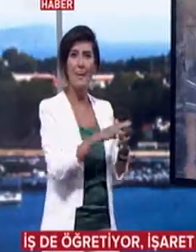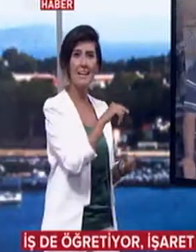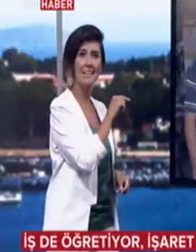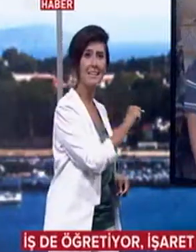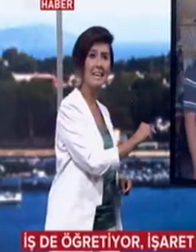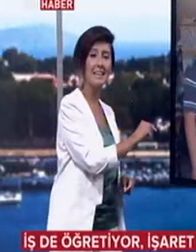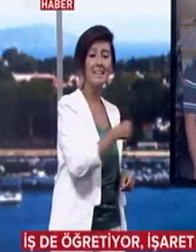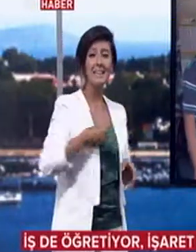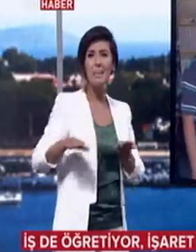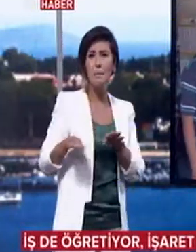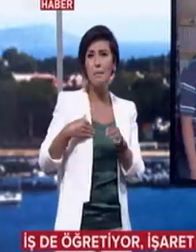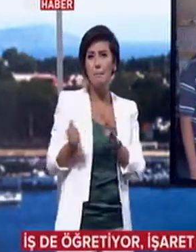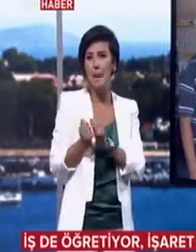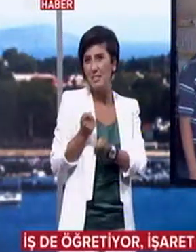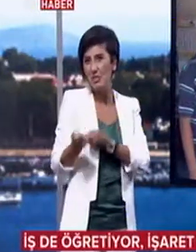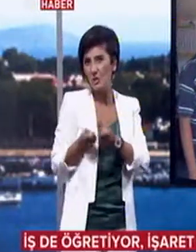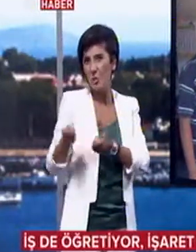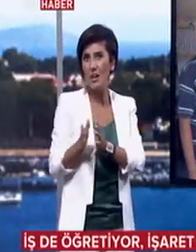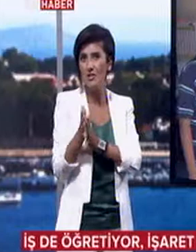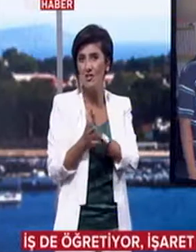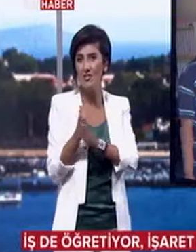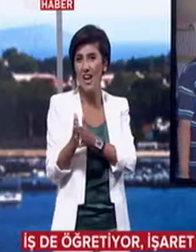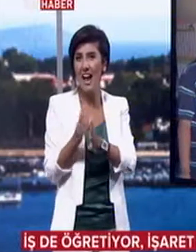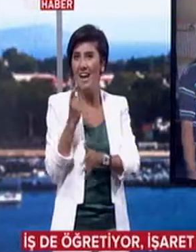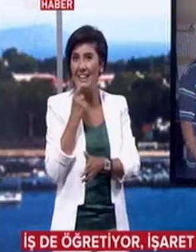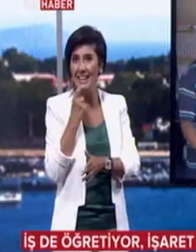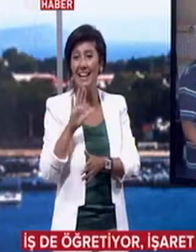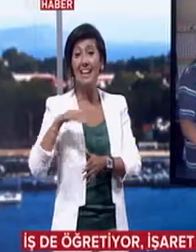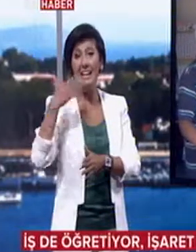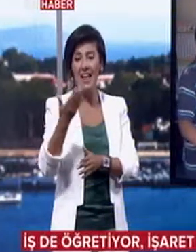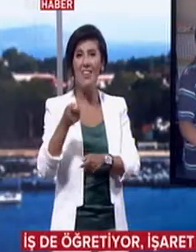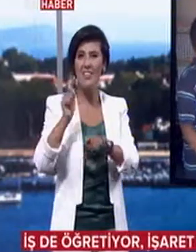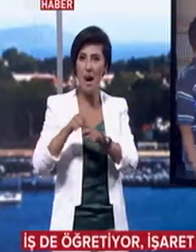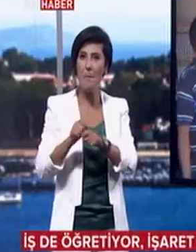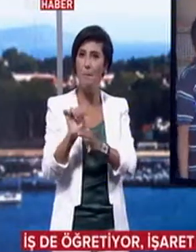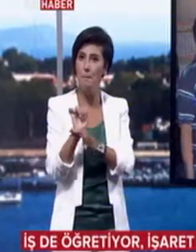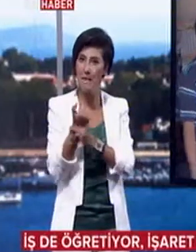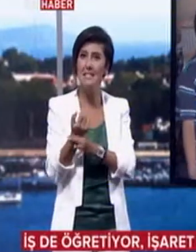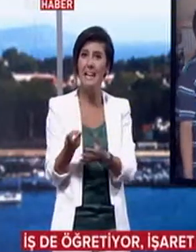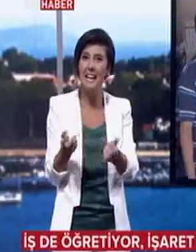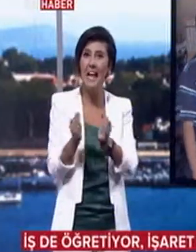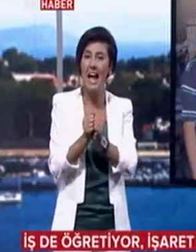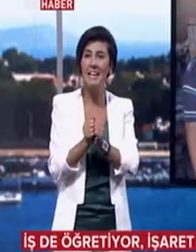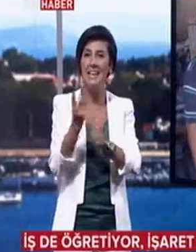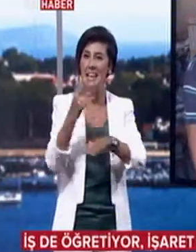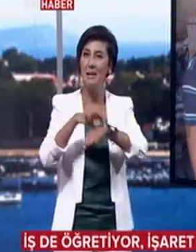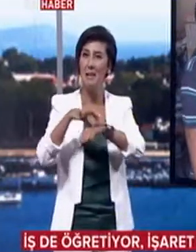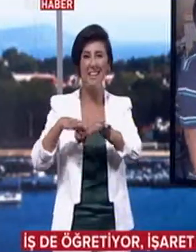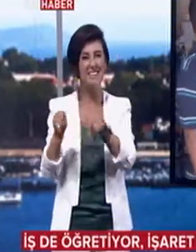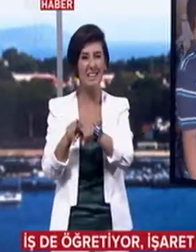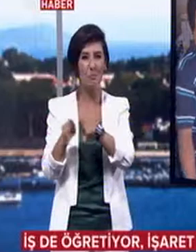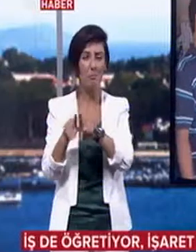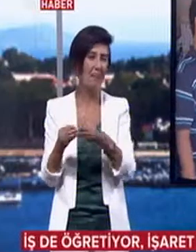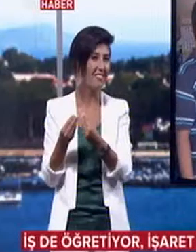Nurettin Kılıç Sallayan öylelikle çıraklarına biri işaret dili, diğeri de tamircilik mesleği olmak üzere iki altın bilezik